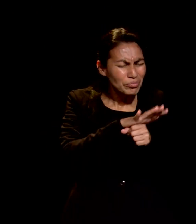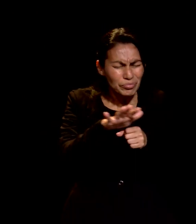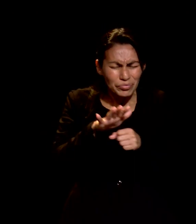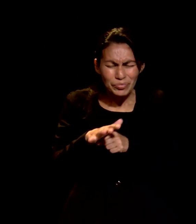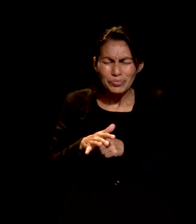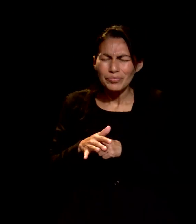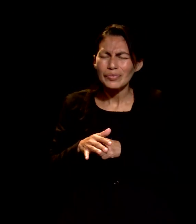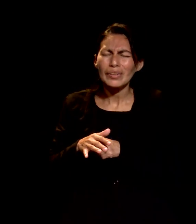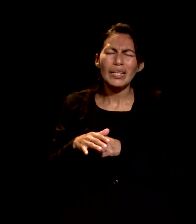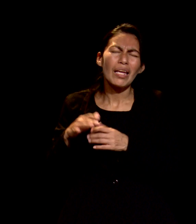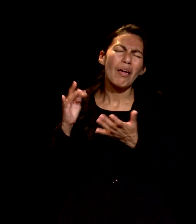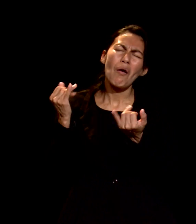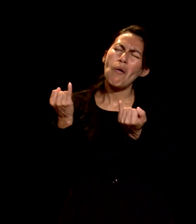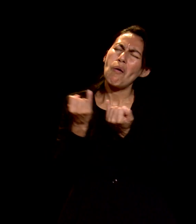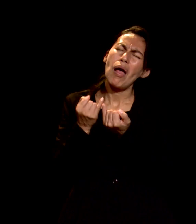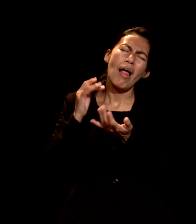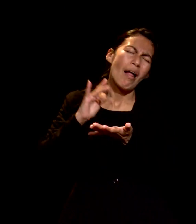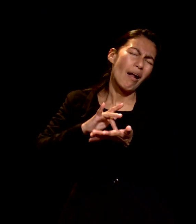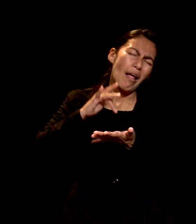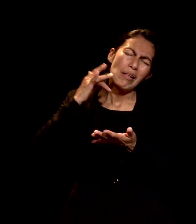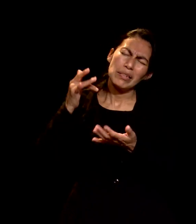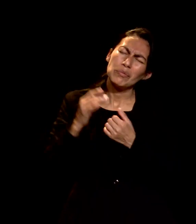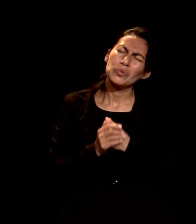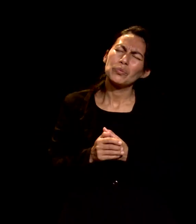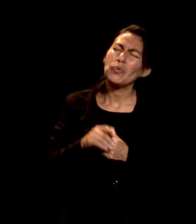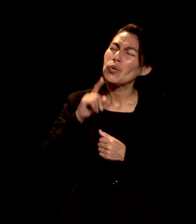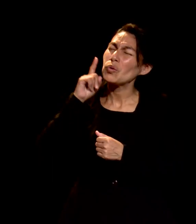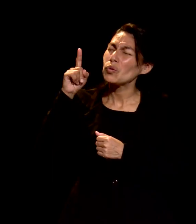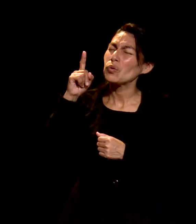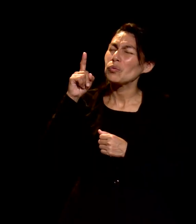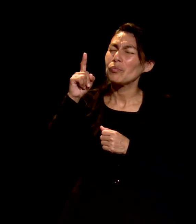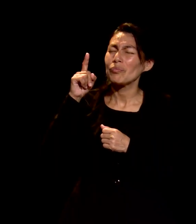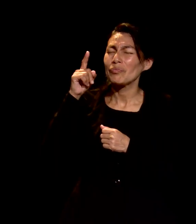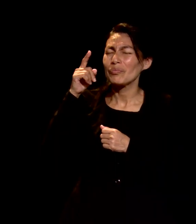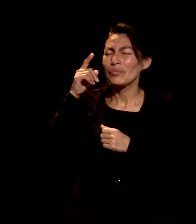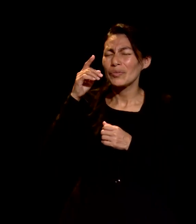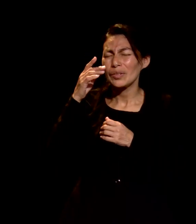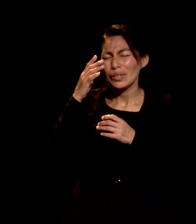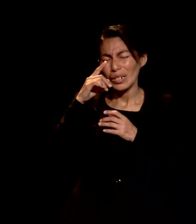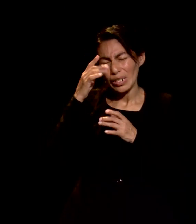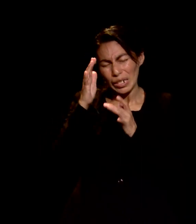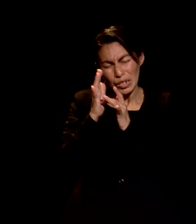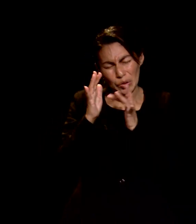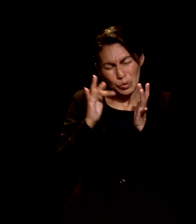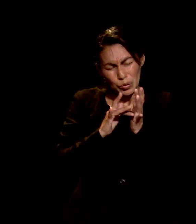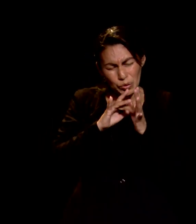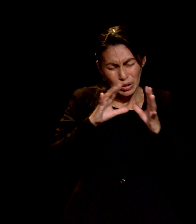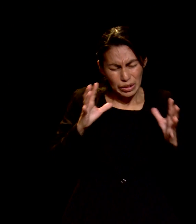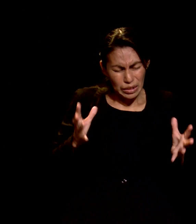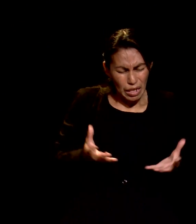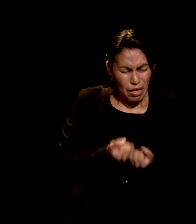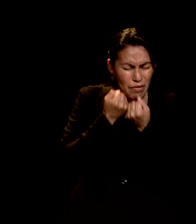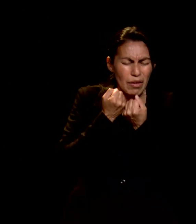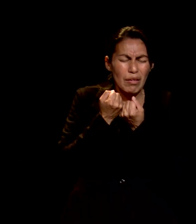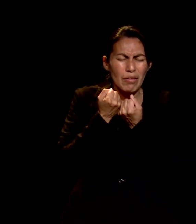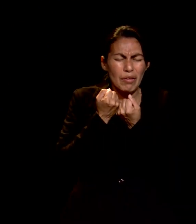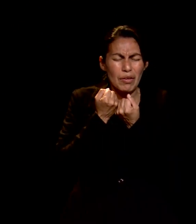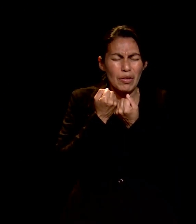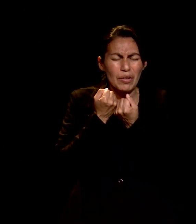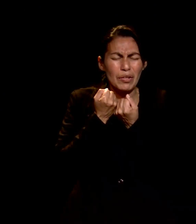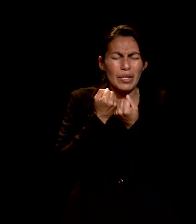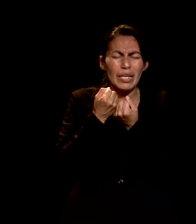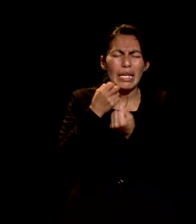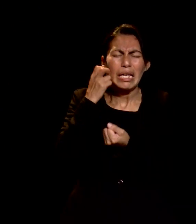Padre querido Porque tenemos un Salvador Que es nuestro Señor Jesucristo Amén La